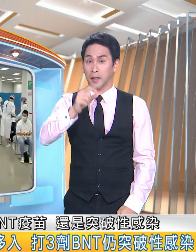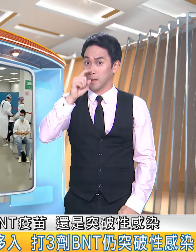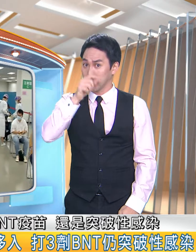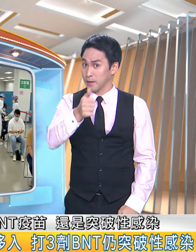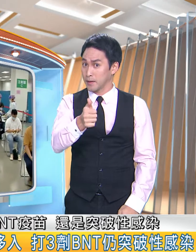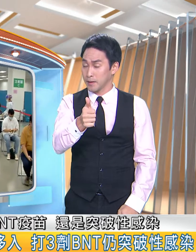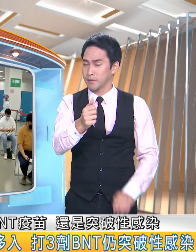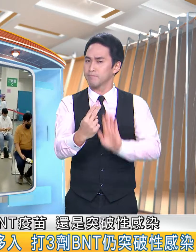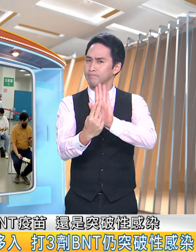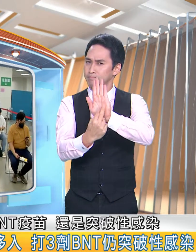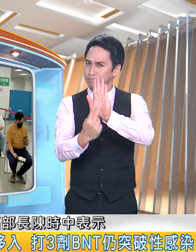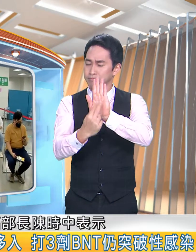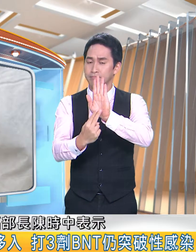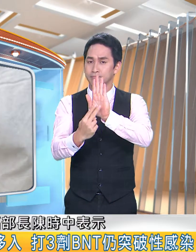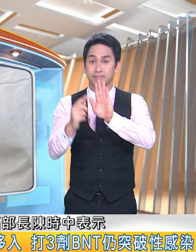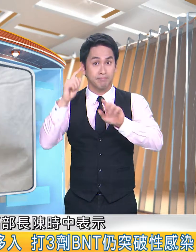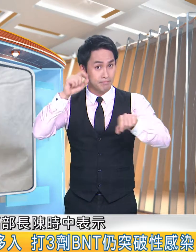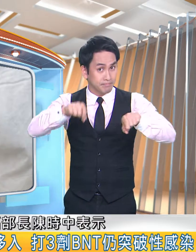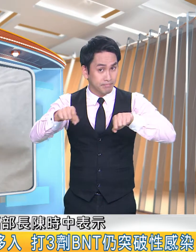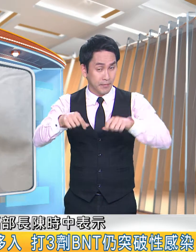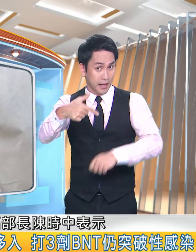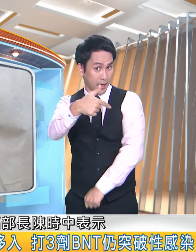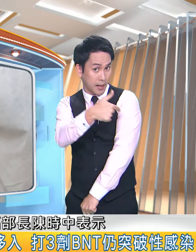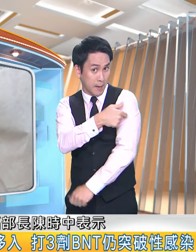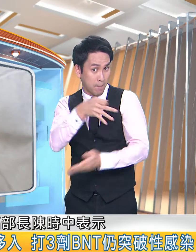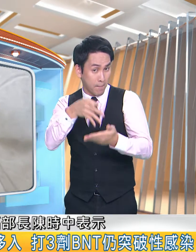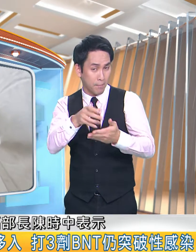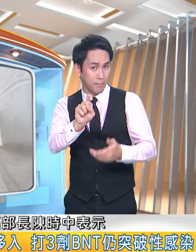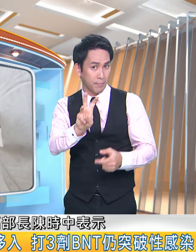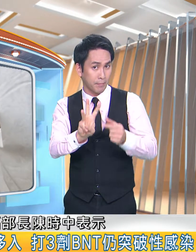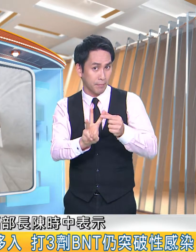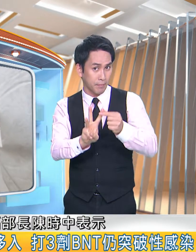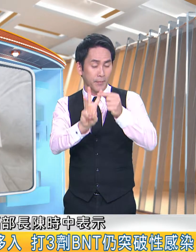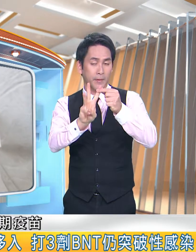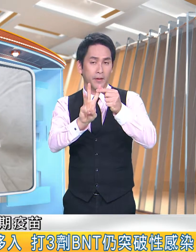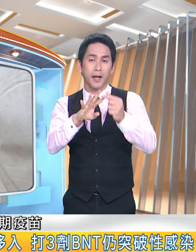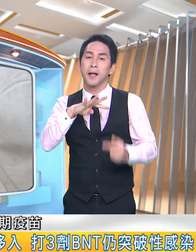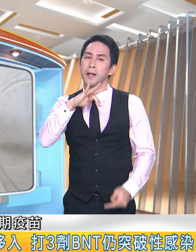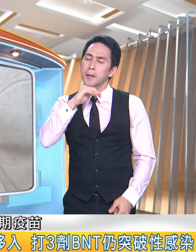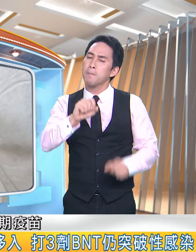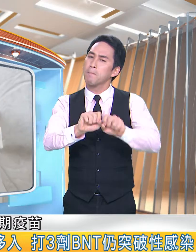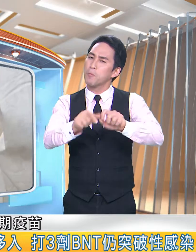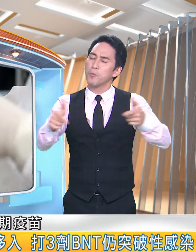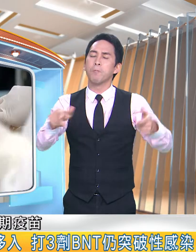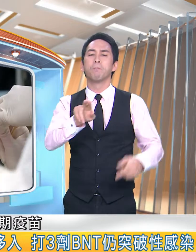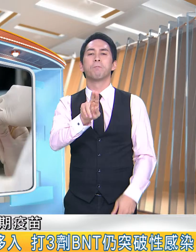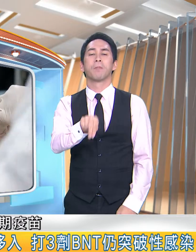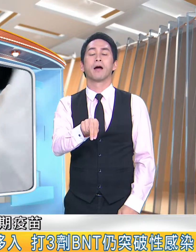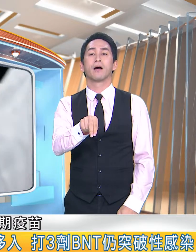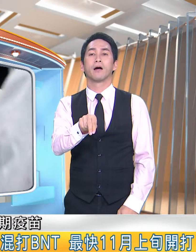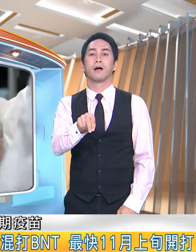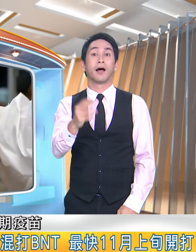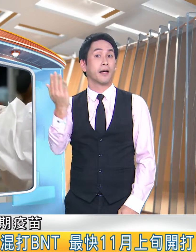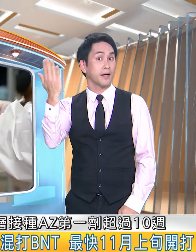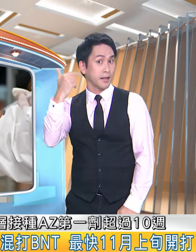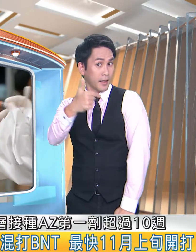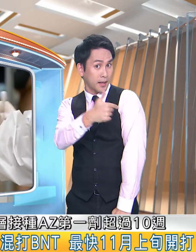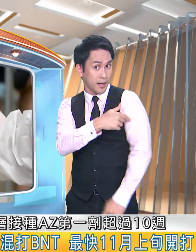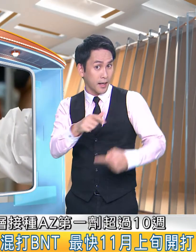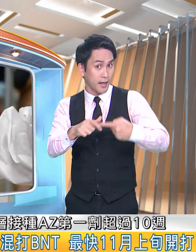感染。除此之外，卫福部长陈时中表示，正在规划第十三期疫苗要开放